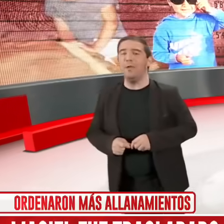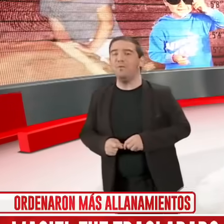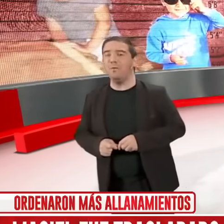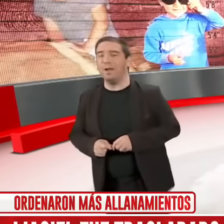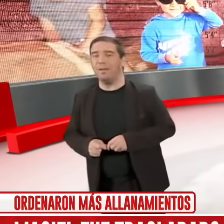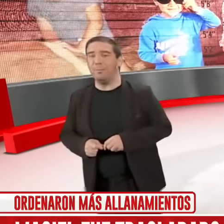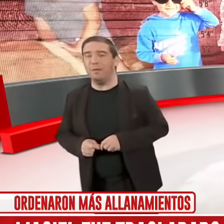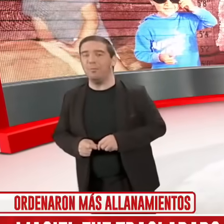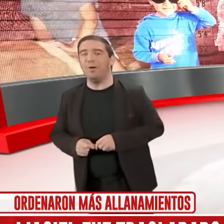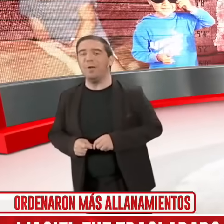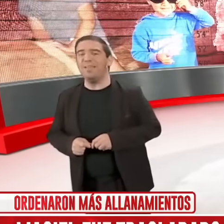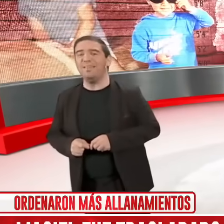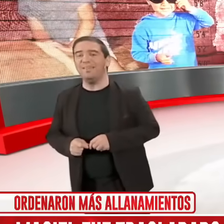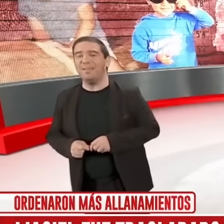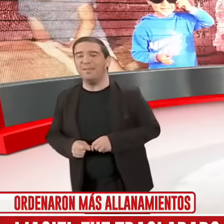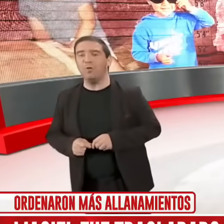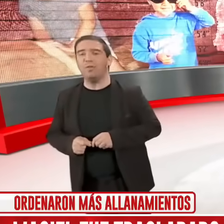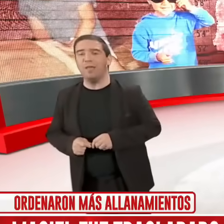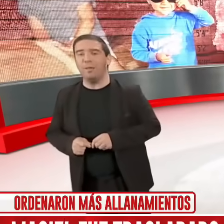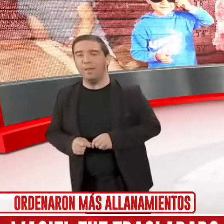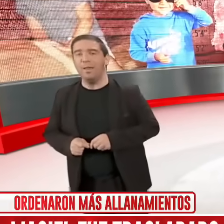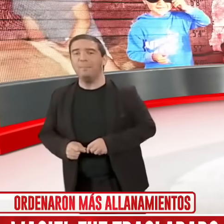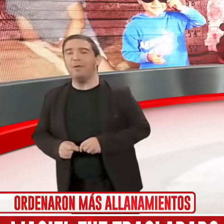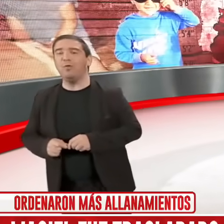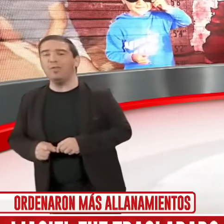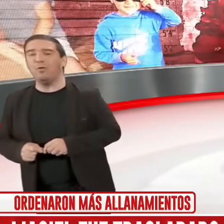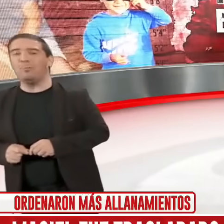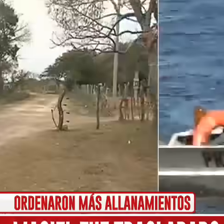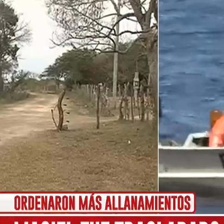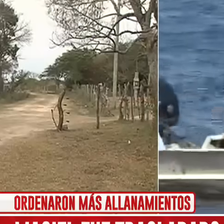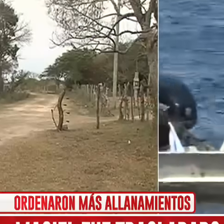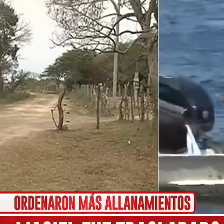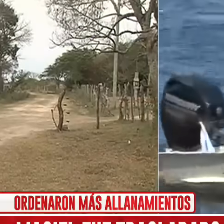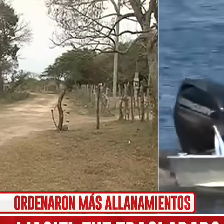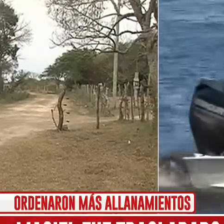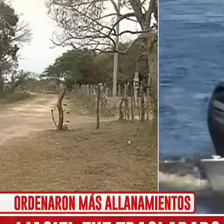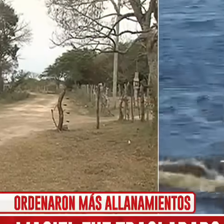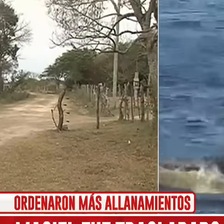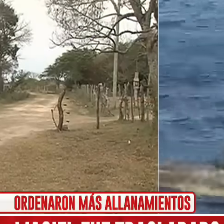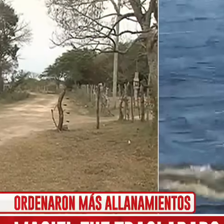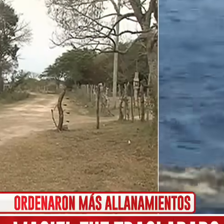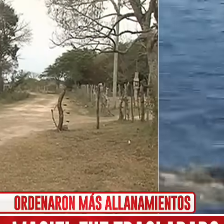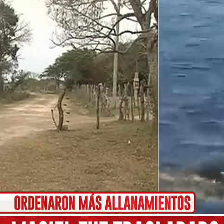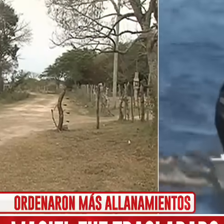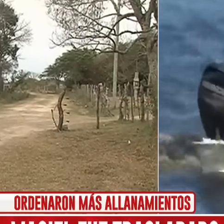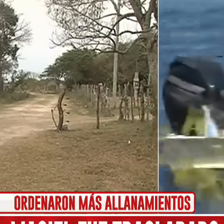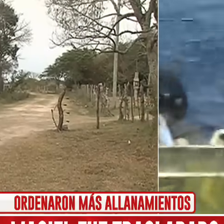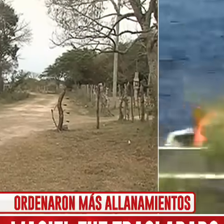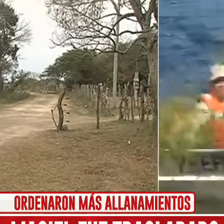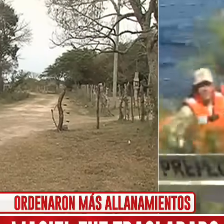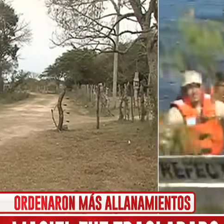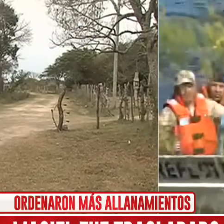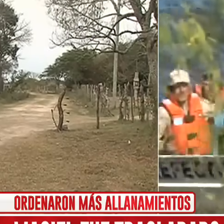¿Y quién lo fue a buscar después? Bueno, ese detalle no se sabe, pero se sospecha que Loan, cuando sale de ese